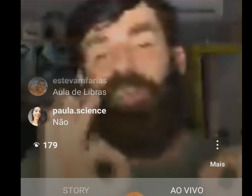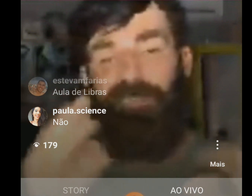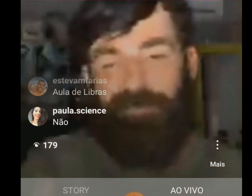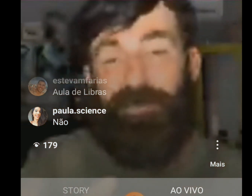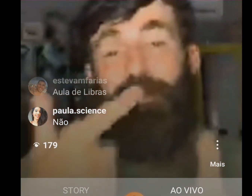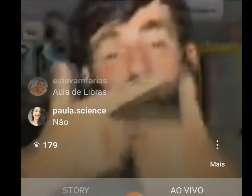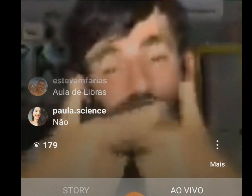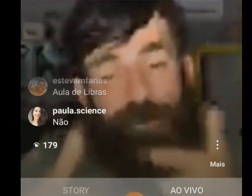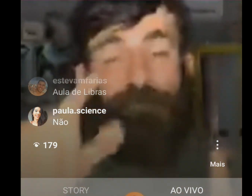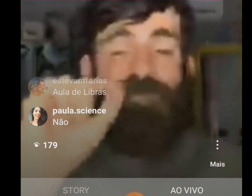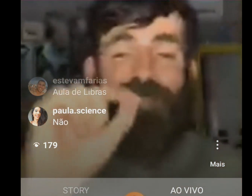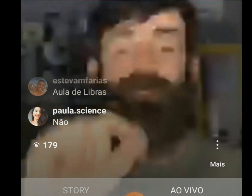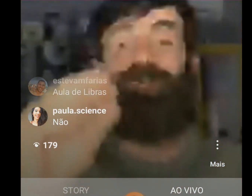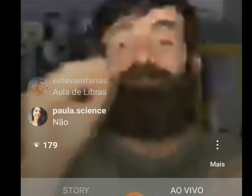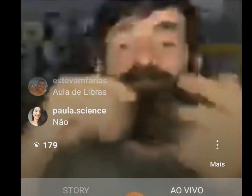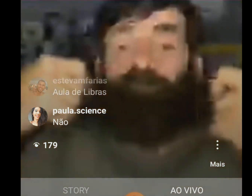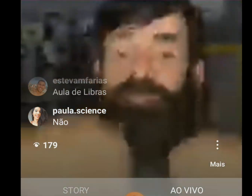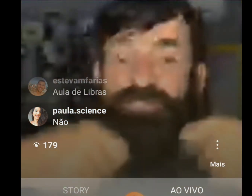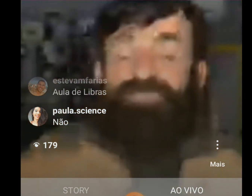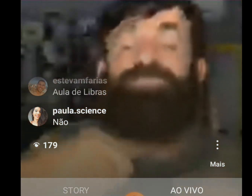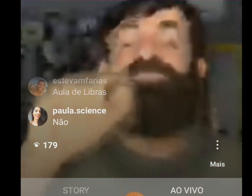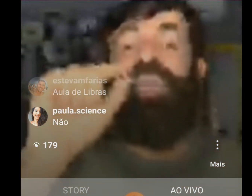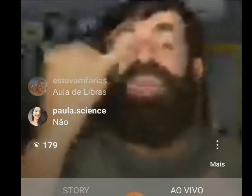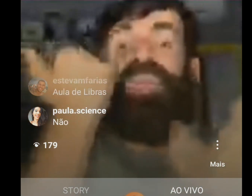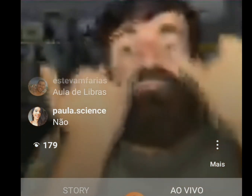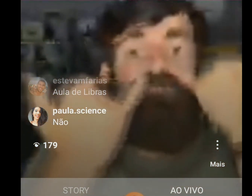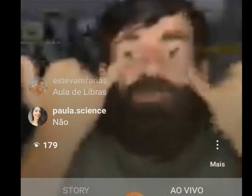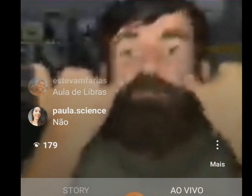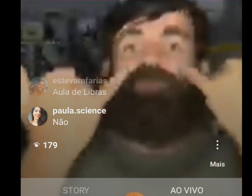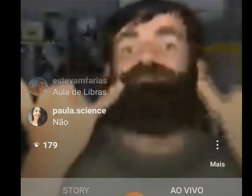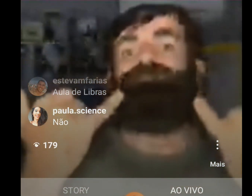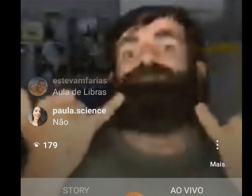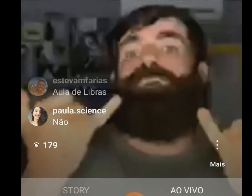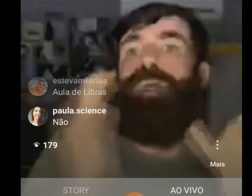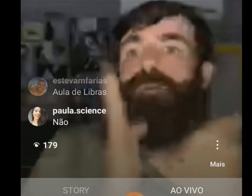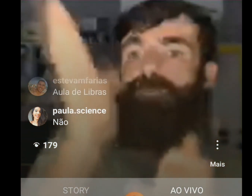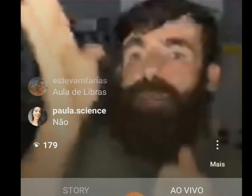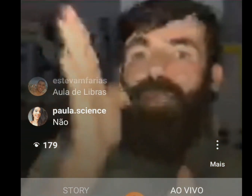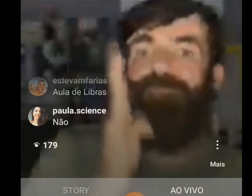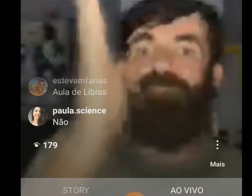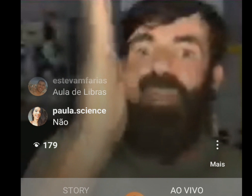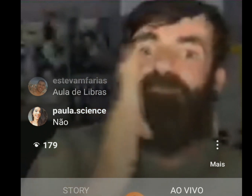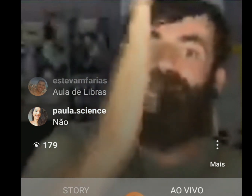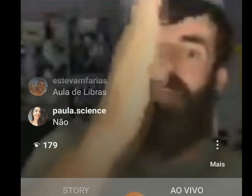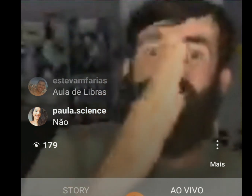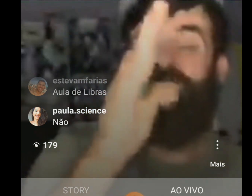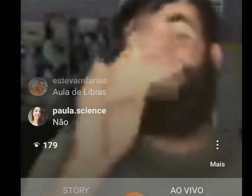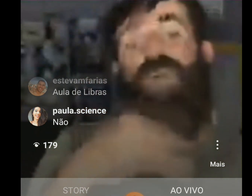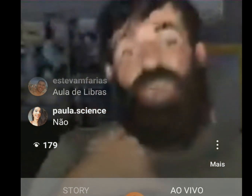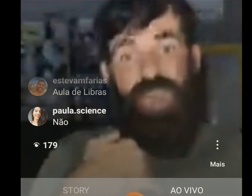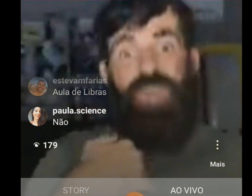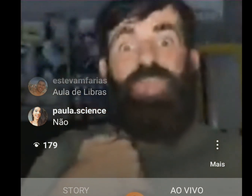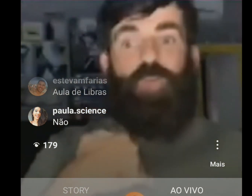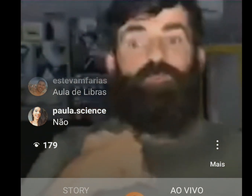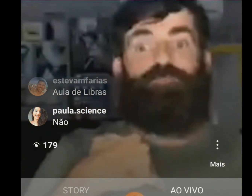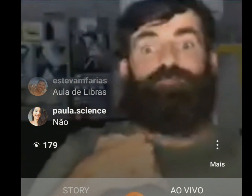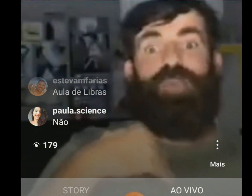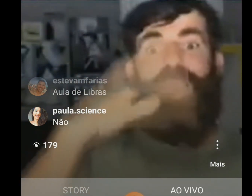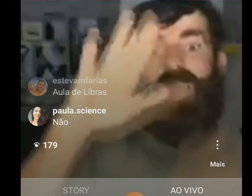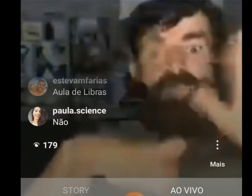Isso é um problema, porque precisa informação direcionada. E, às vezes